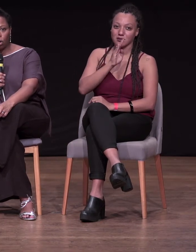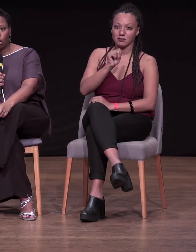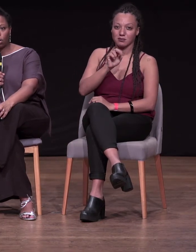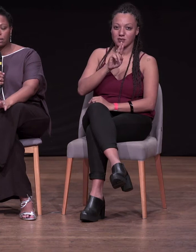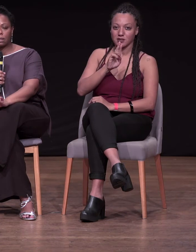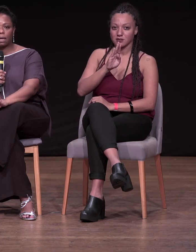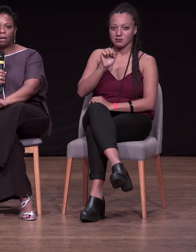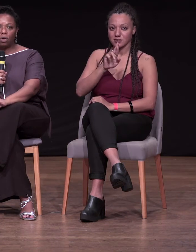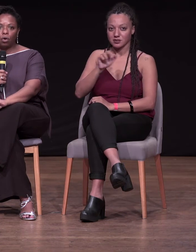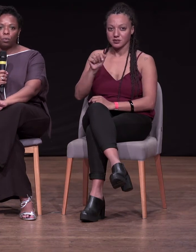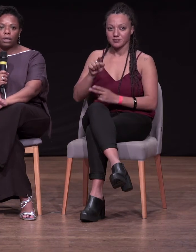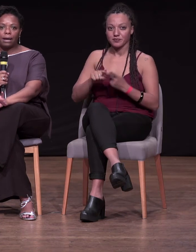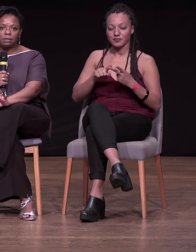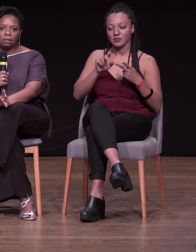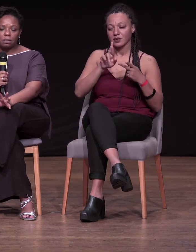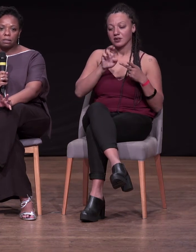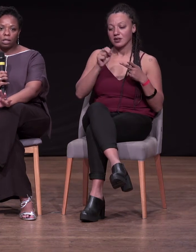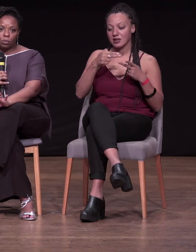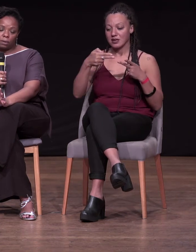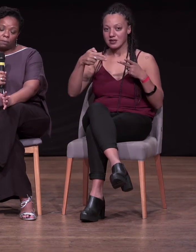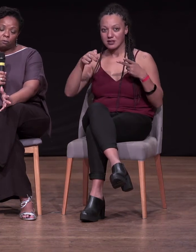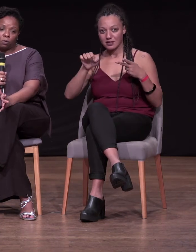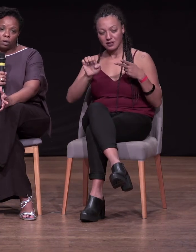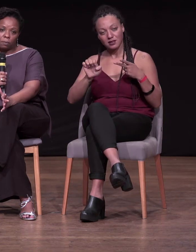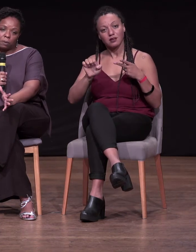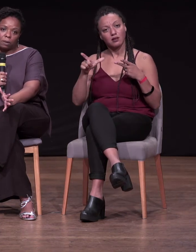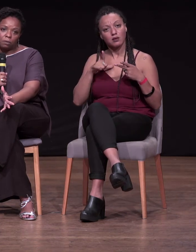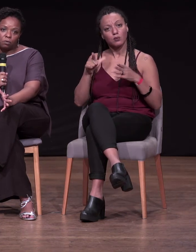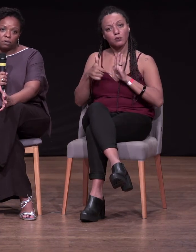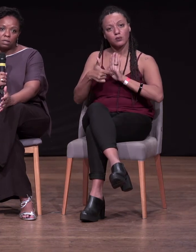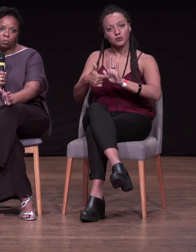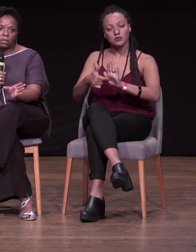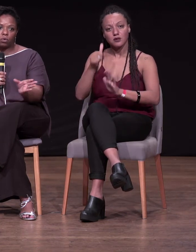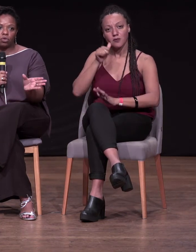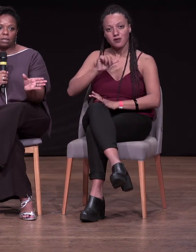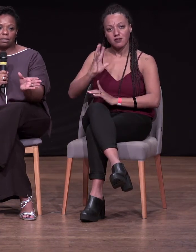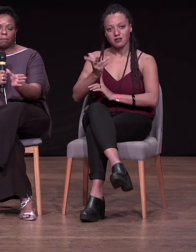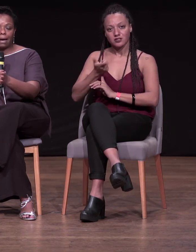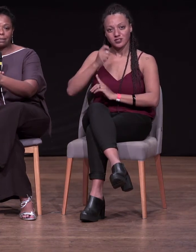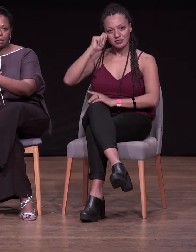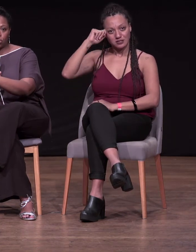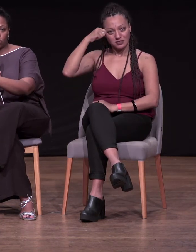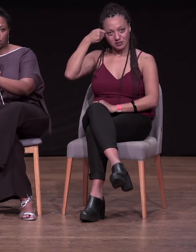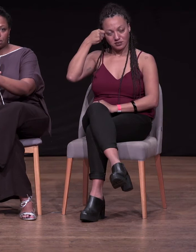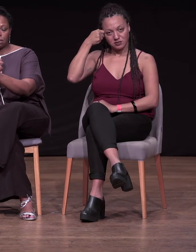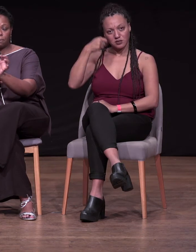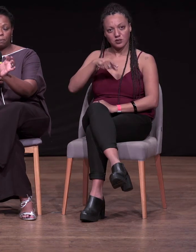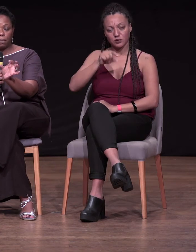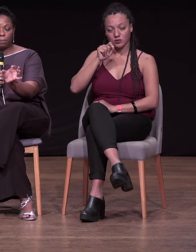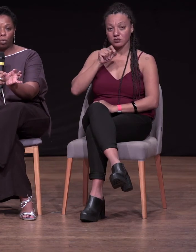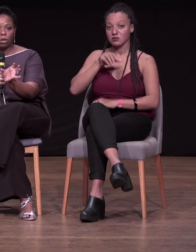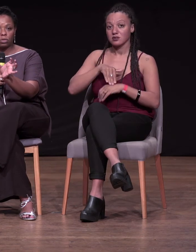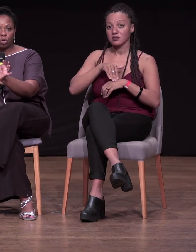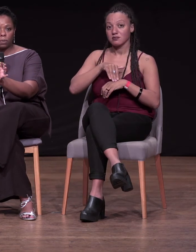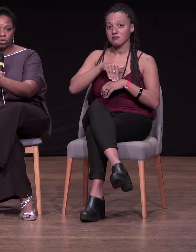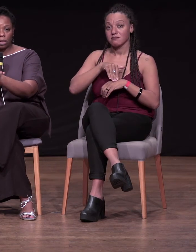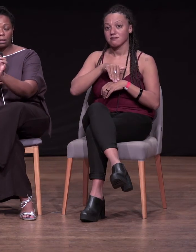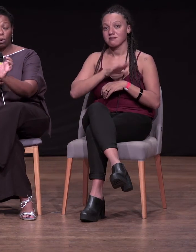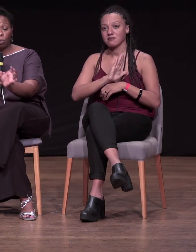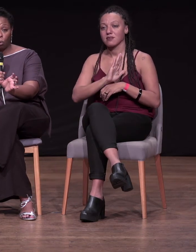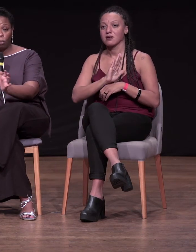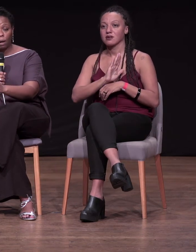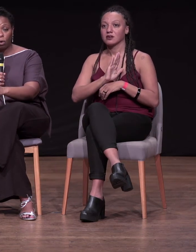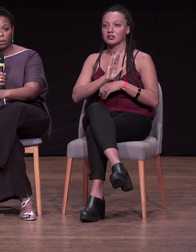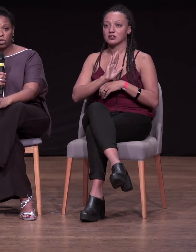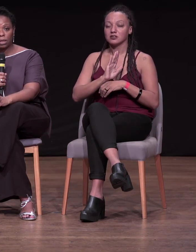René Cox, né, mulheres que estão, e fiz a opção de trazer mais artistas e poucas obras de